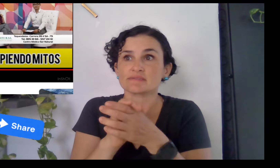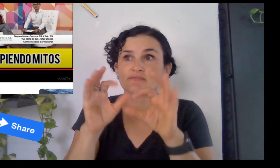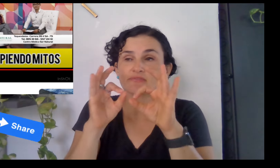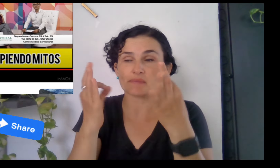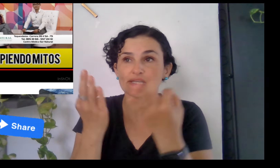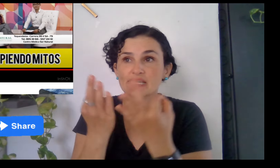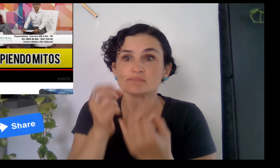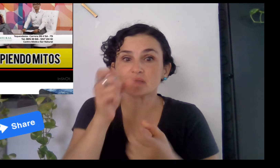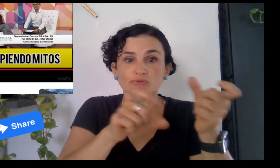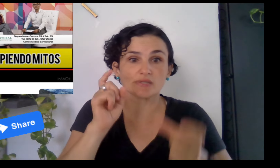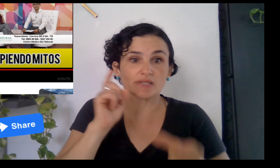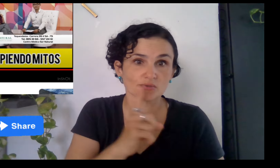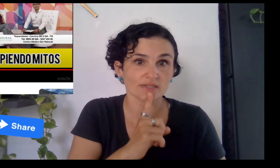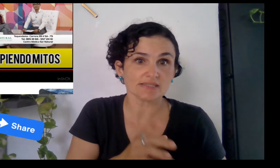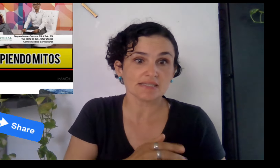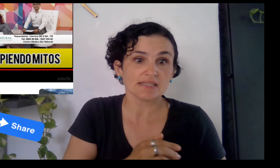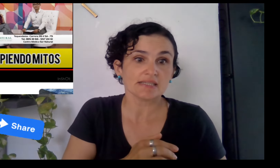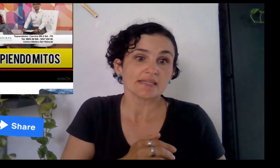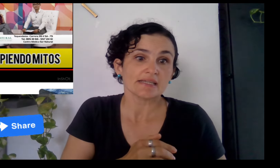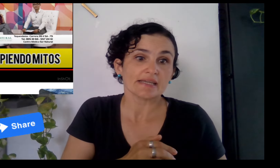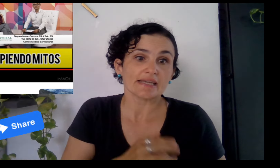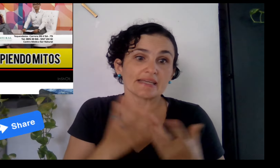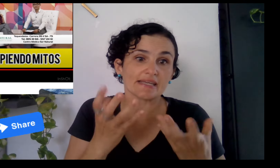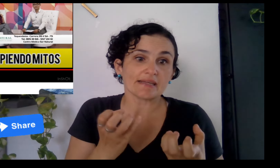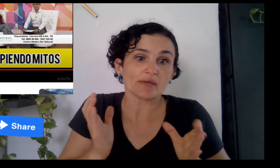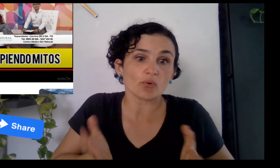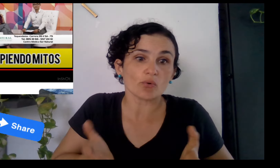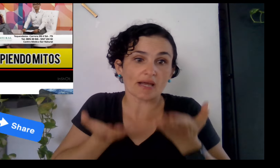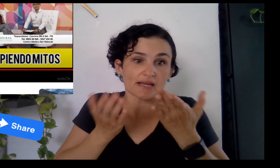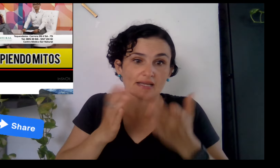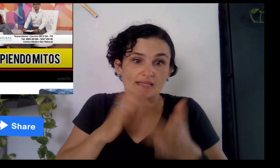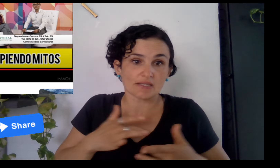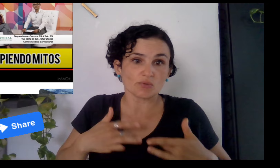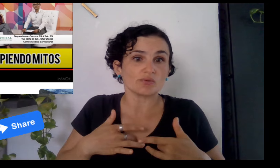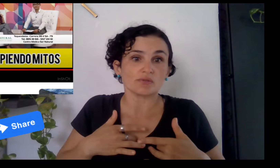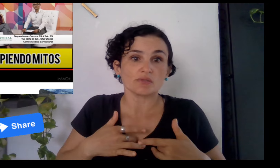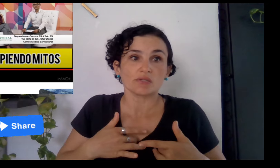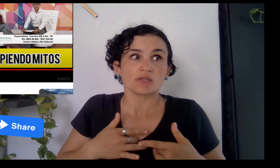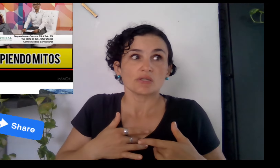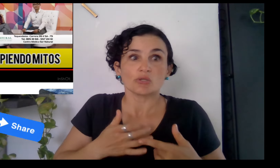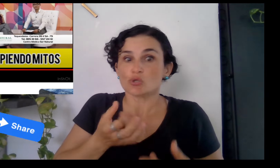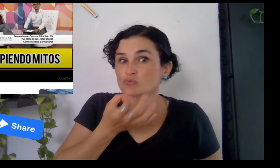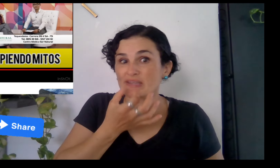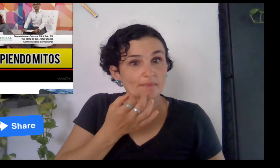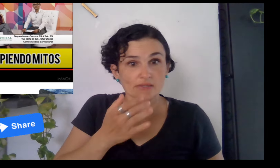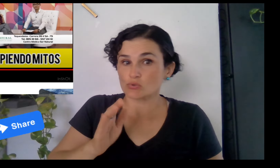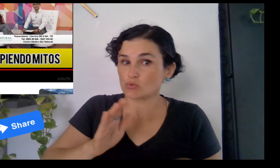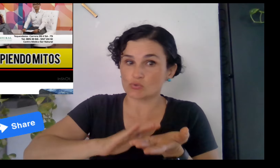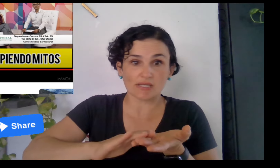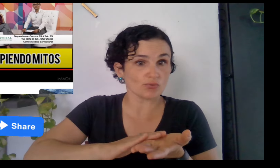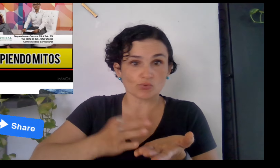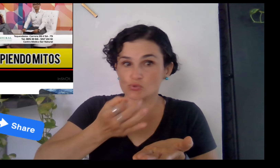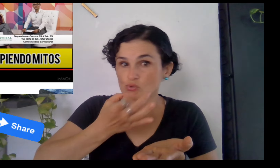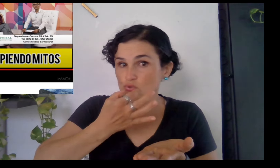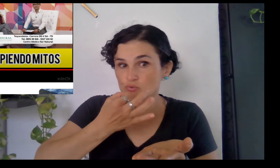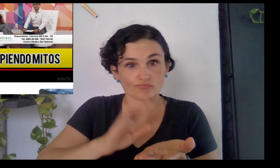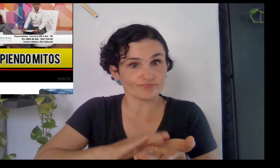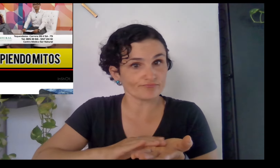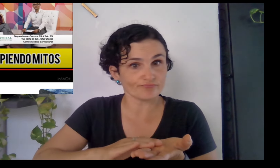familiares, personas sordas que quieren mejorar la salud. Los medicamentos no son la solución.